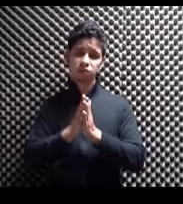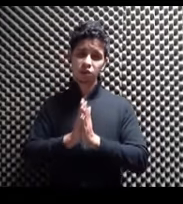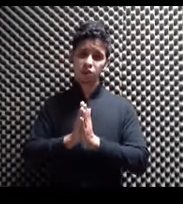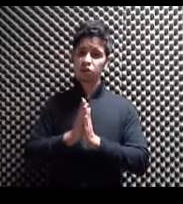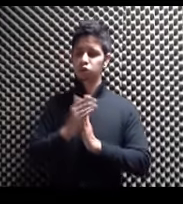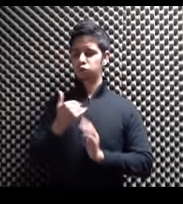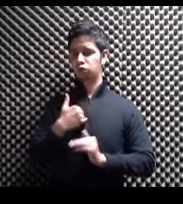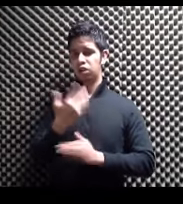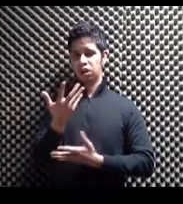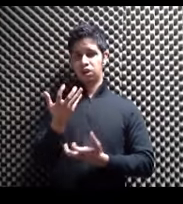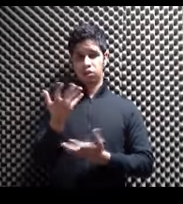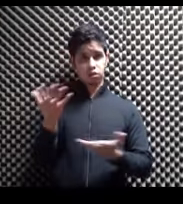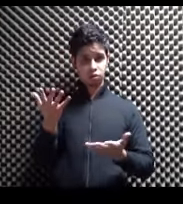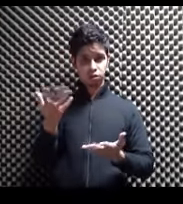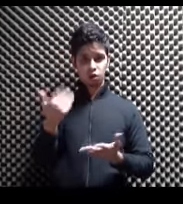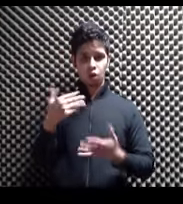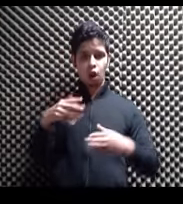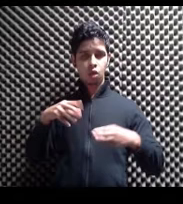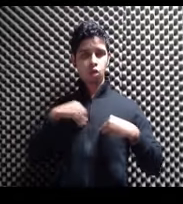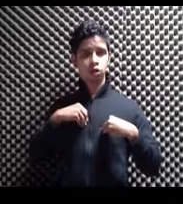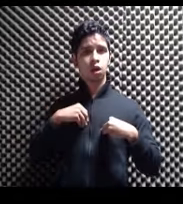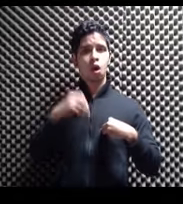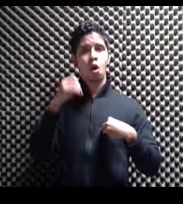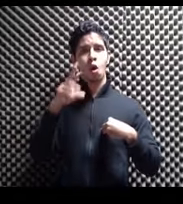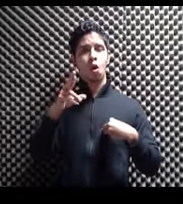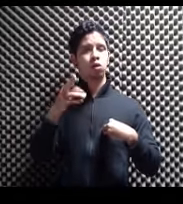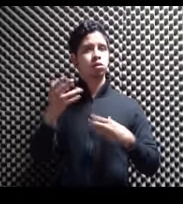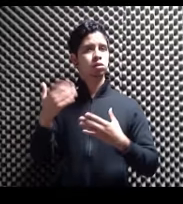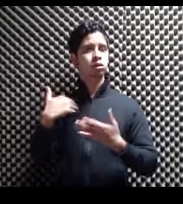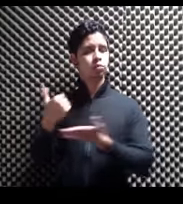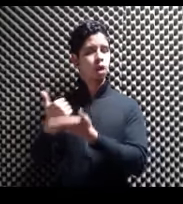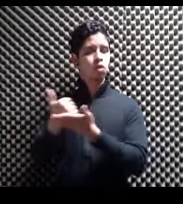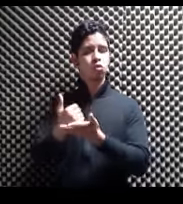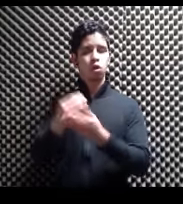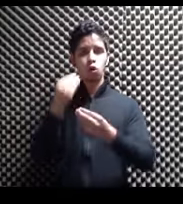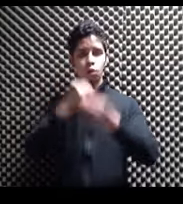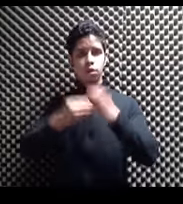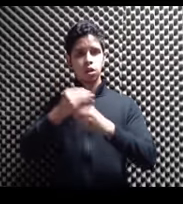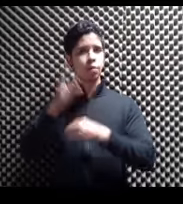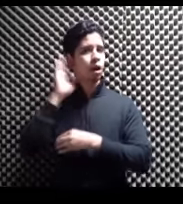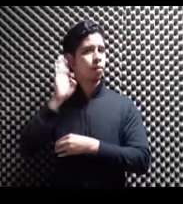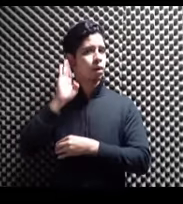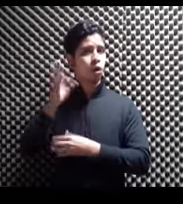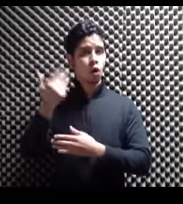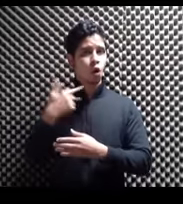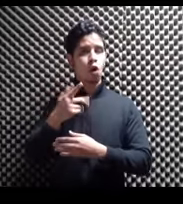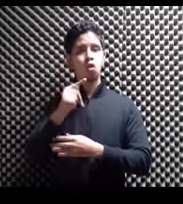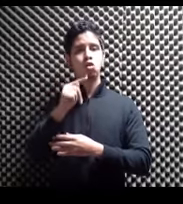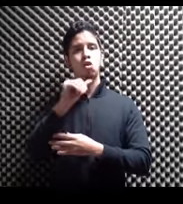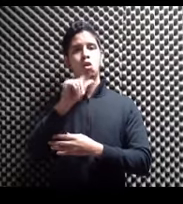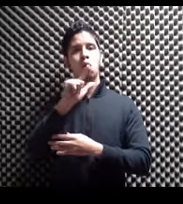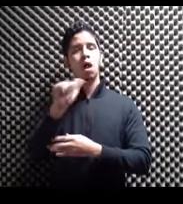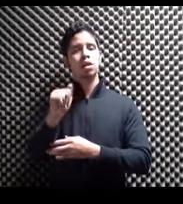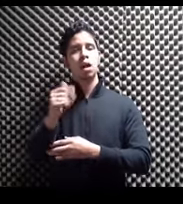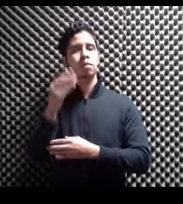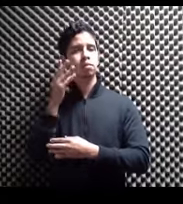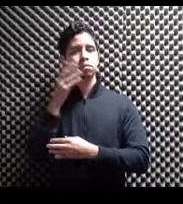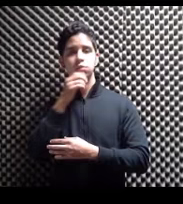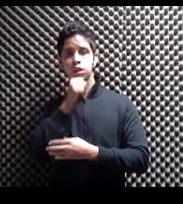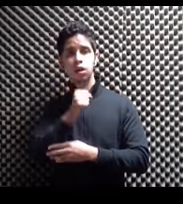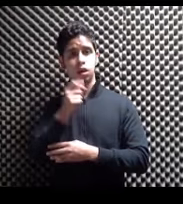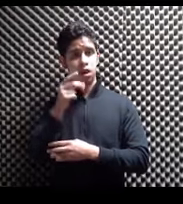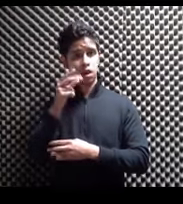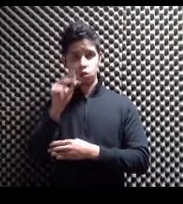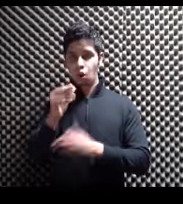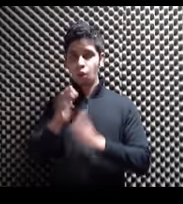adopten o que me ayuden con comida para perros, artículos de limpieza o toallas viejas, porque ni diré lo pido para que no malinterprete que es para mí.